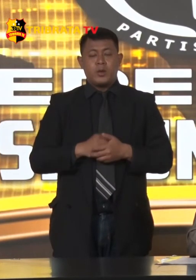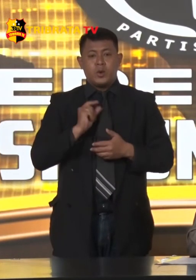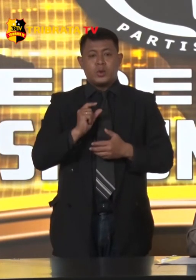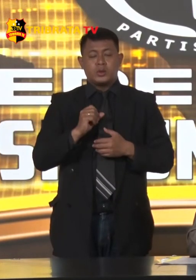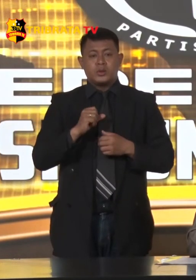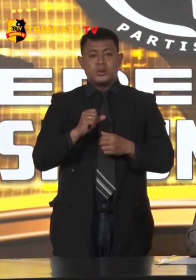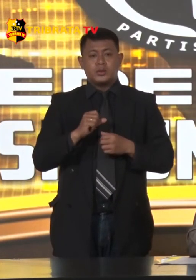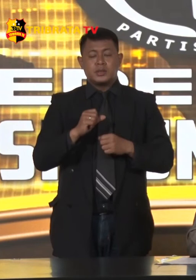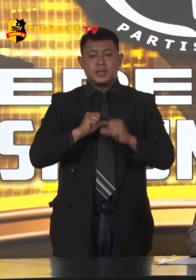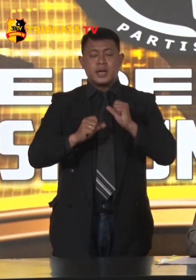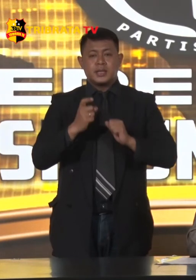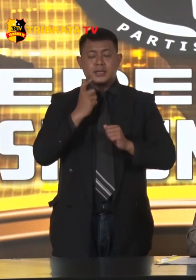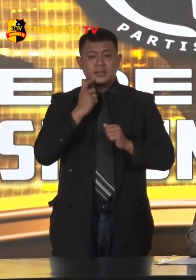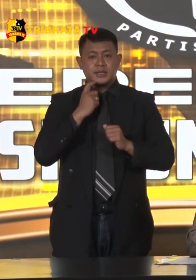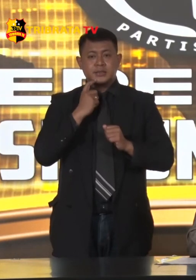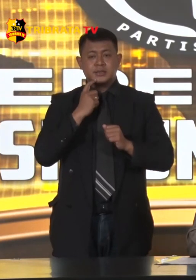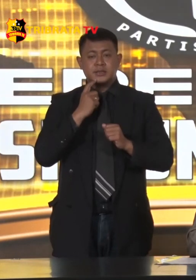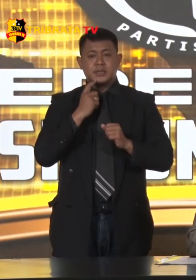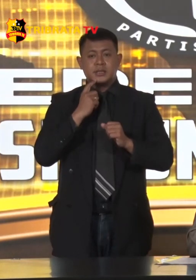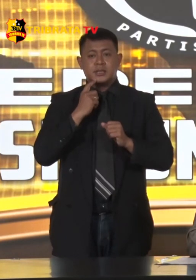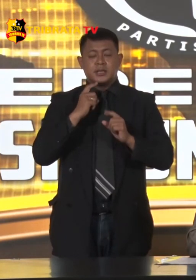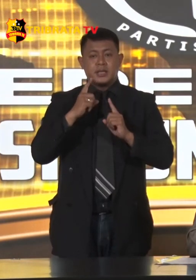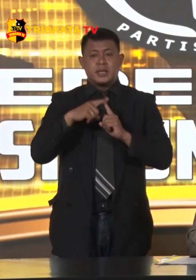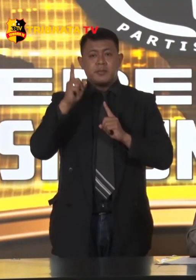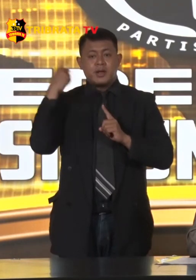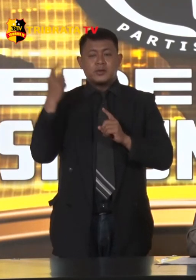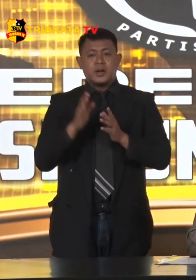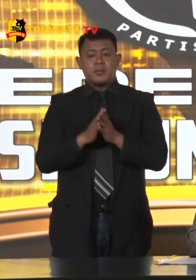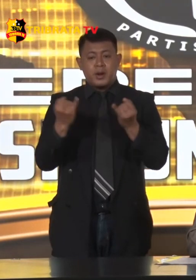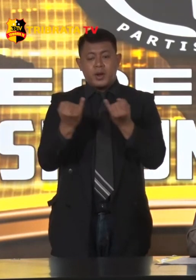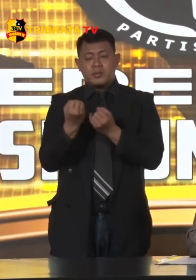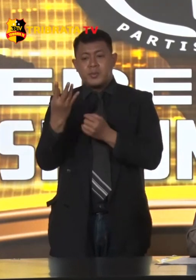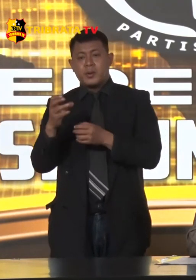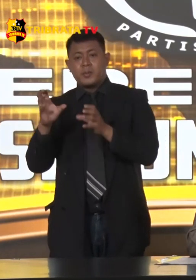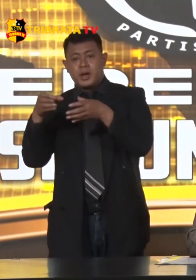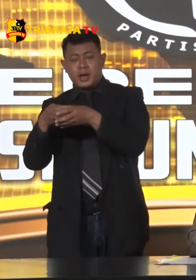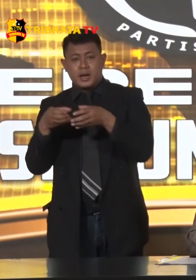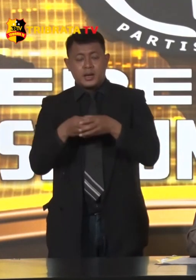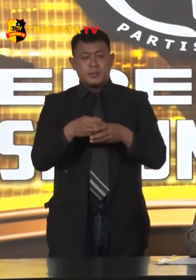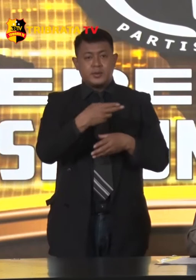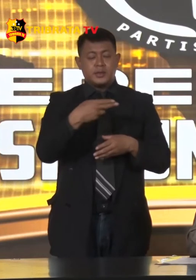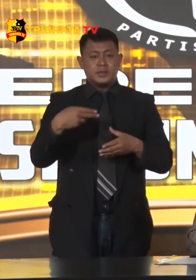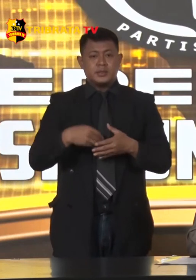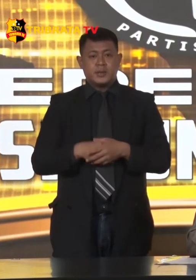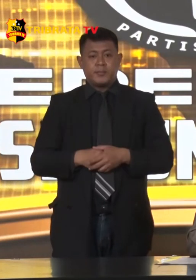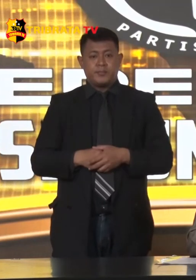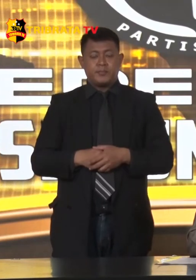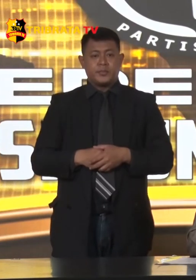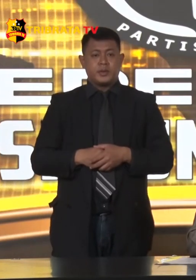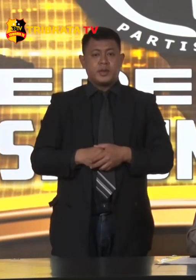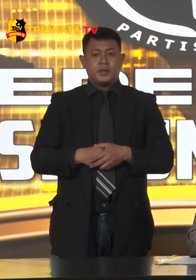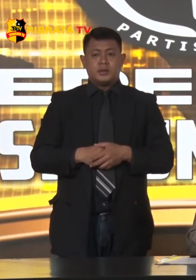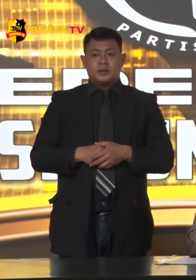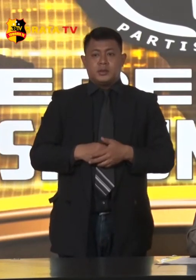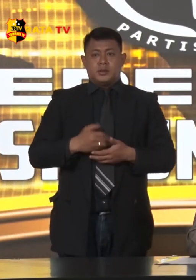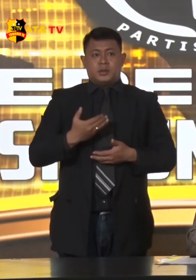kegiatan uji coba Timnas dengan beberapa klub yang ada di tanah air. Mungkin ada